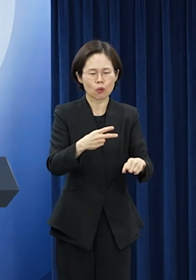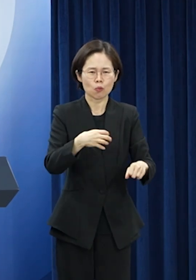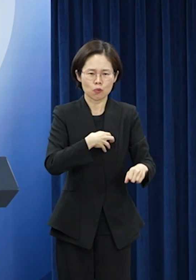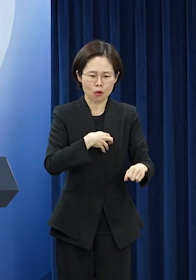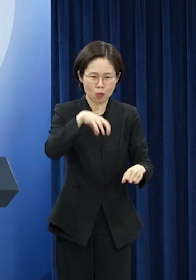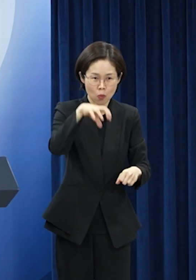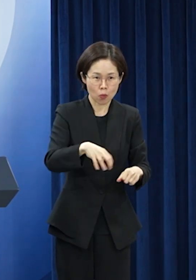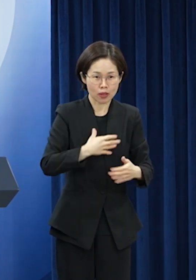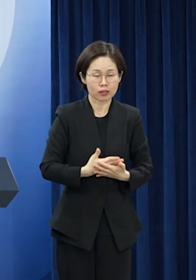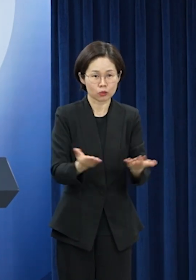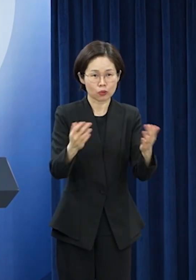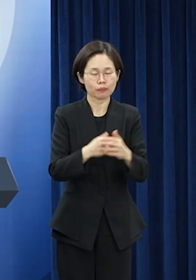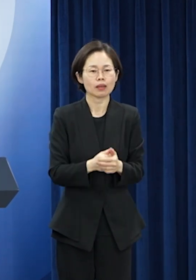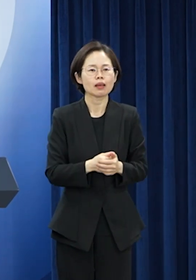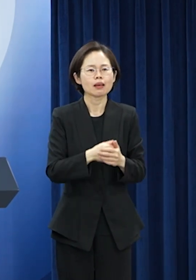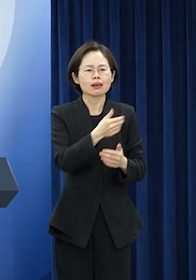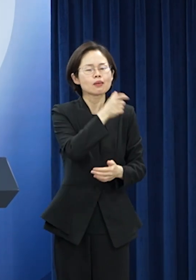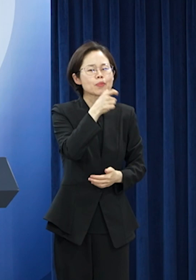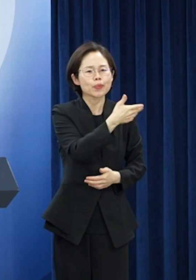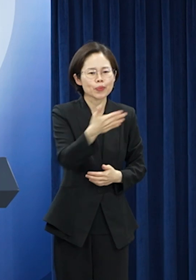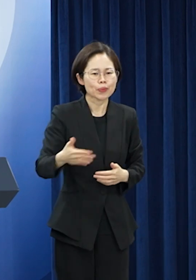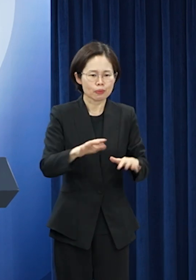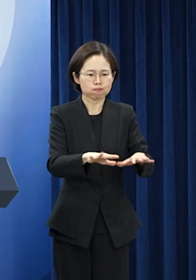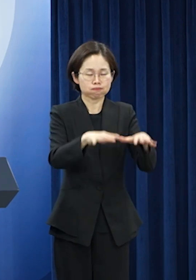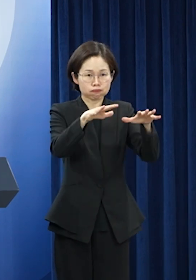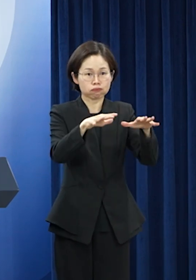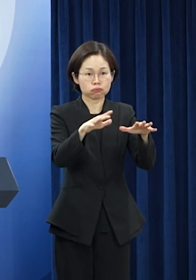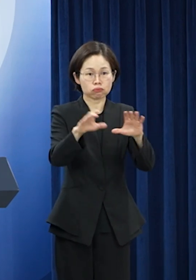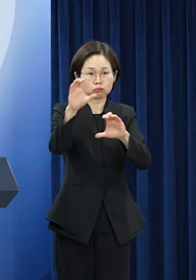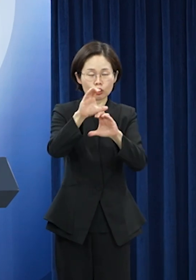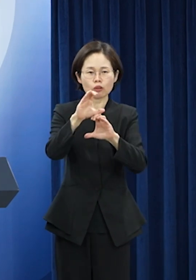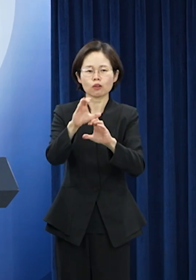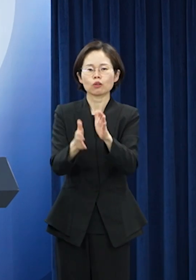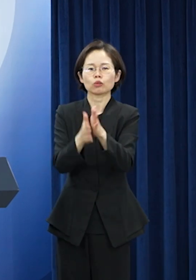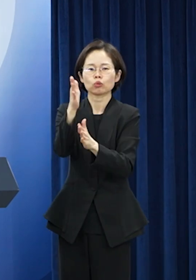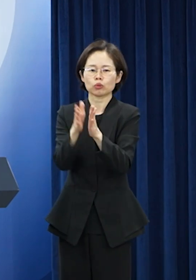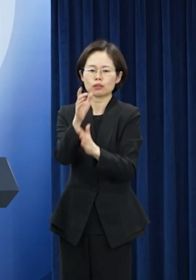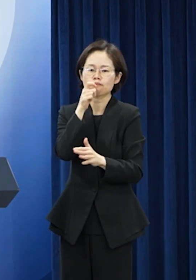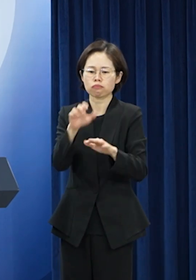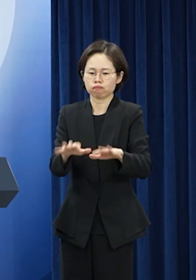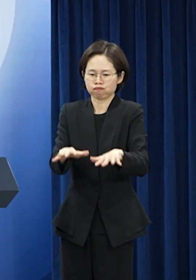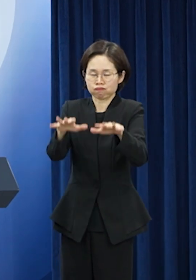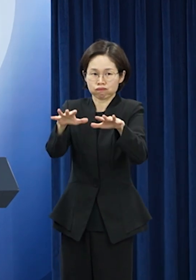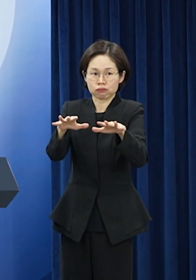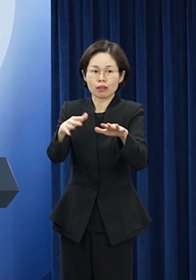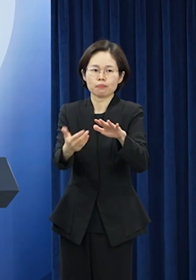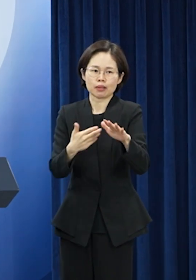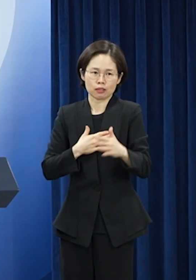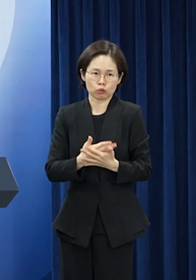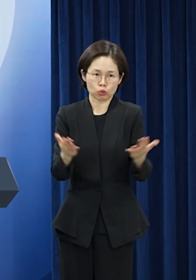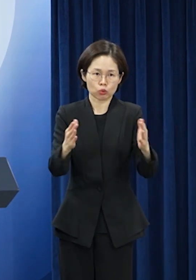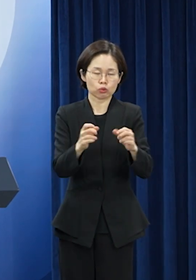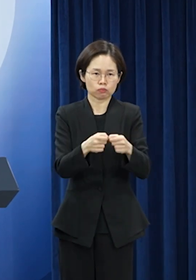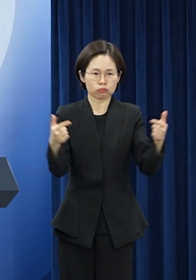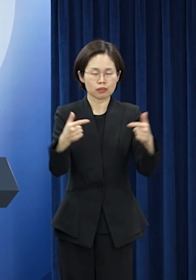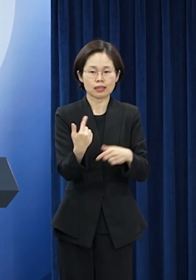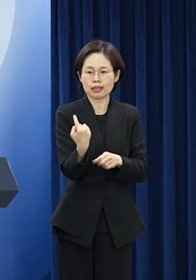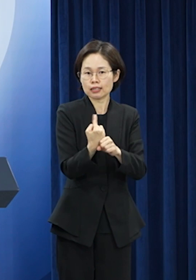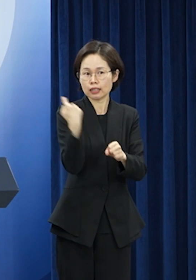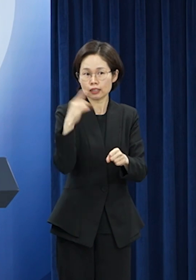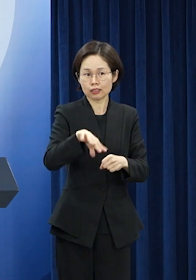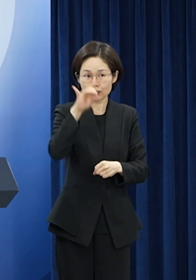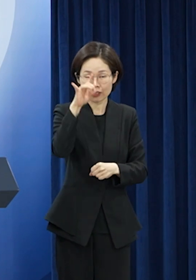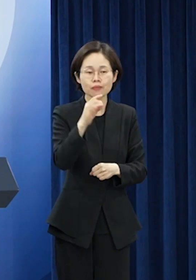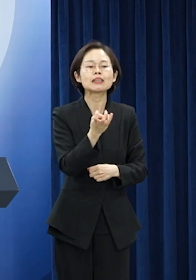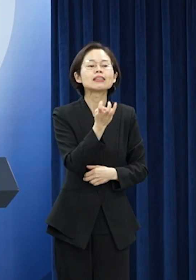확대합니다. 하천 범람뿐만 아니라 도시지역 침수에 대해서도 예보를 늘리겠습니다. 작년에 처음